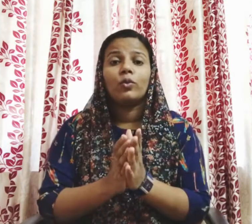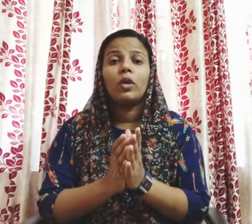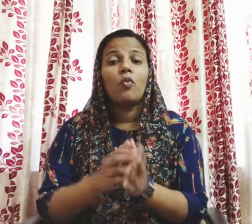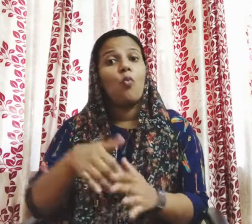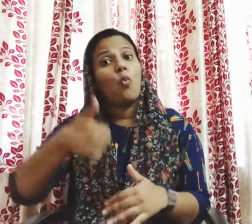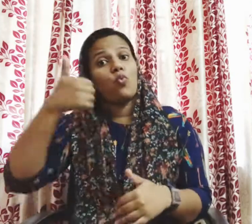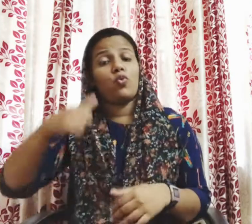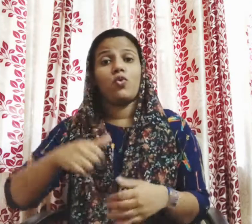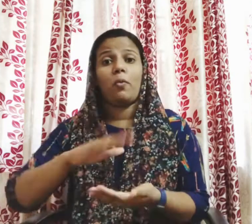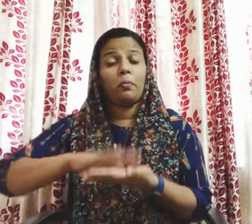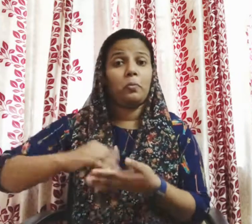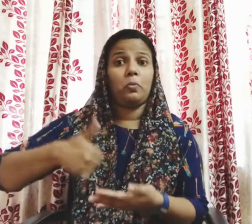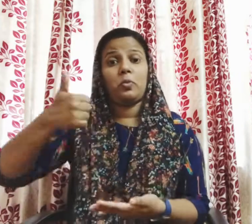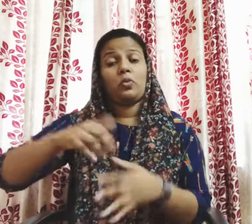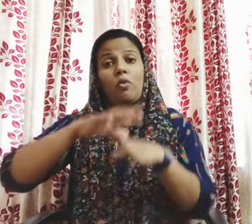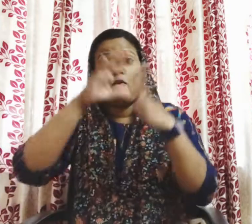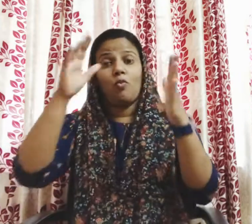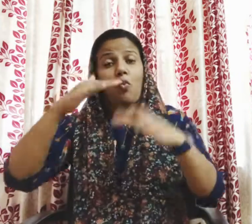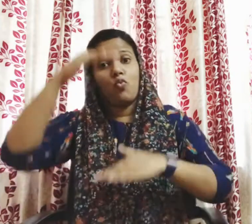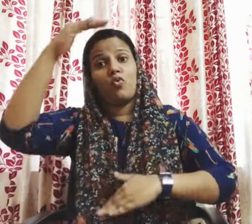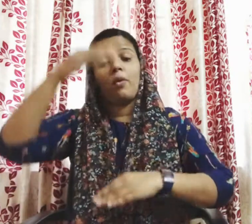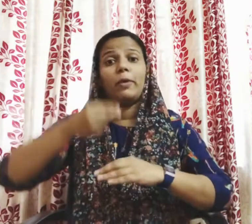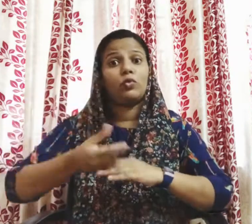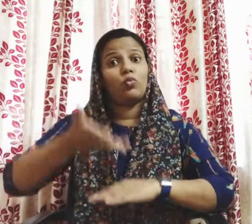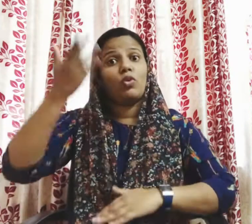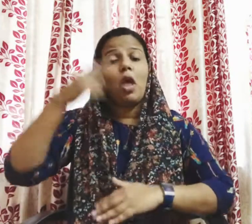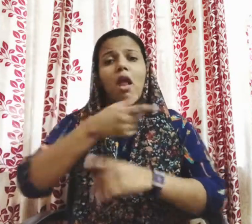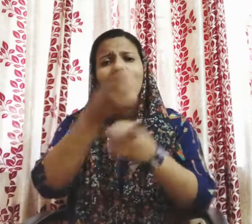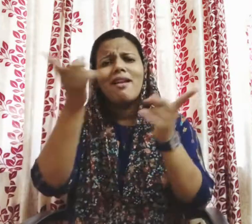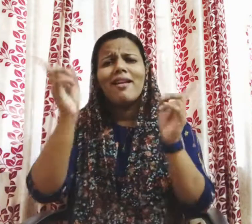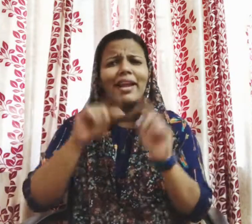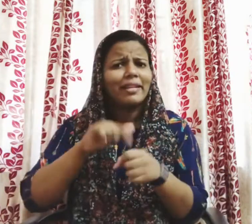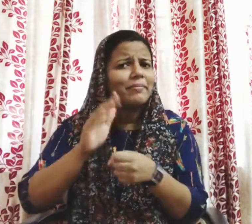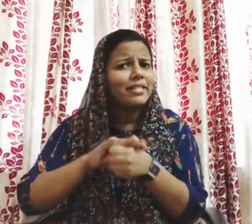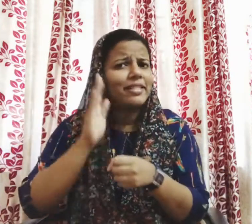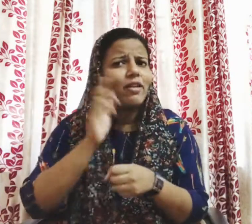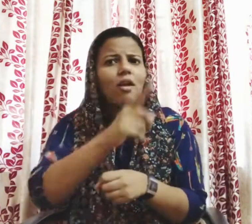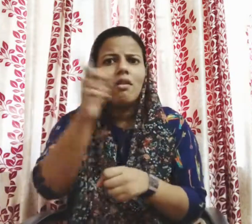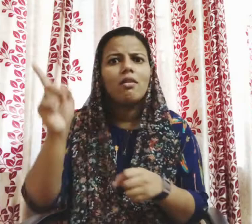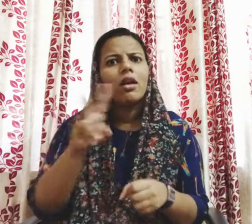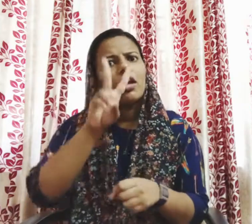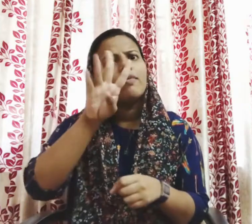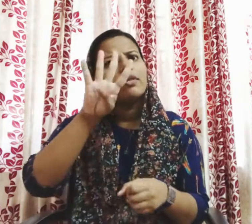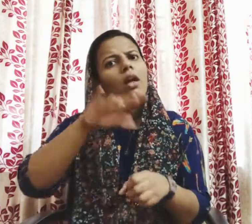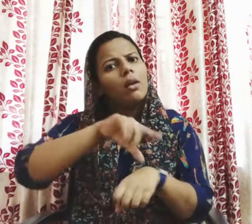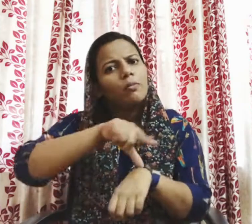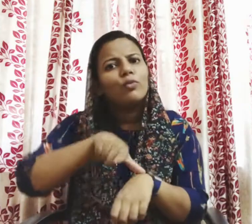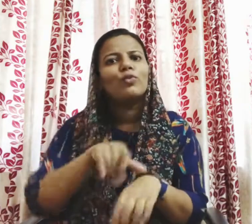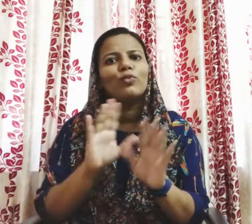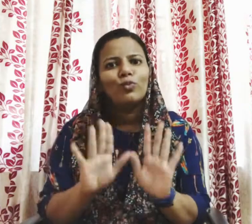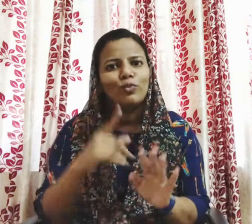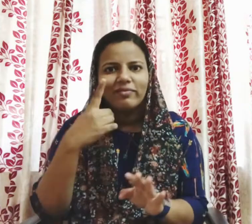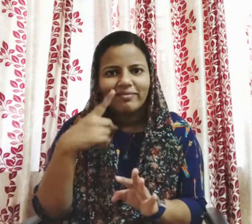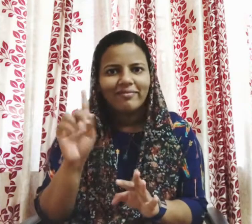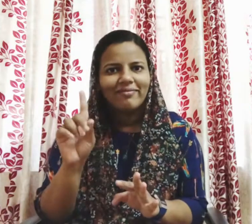ലോകത്തിലെ ഏറ്റവും വലിയ നേതാക്കന്മാർക്ക് 24 മണിക്കൂർ, ഈ ശബ്ദം കേൾക്കുന്ന നമുക്ക് എല്ലാവർക്കും 24 മണിക്കൂറേ ഉള്ളൂ. ആ